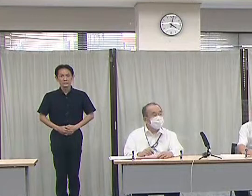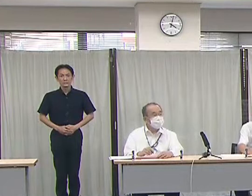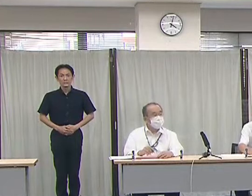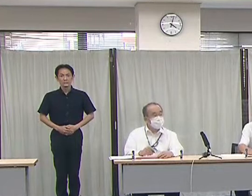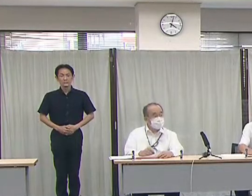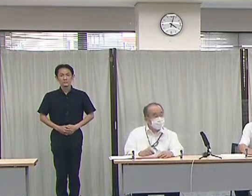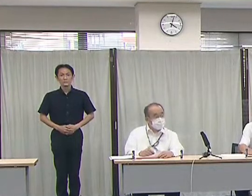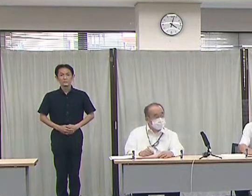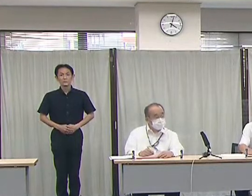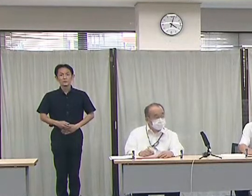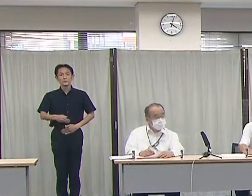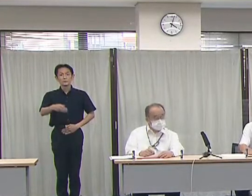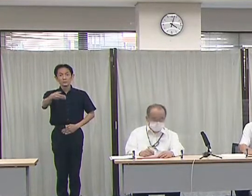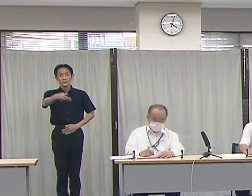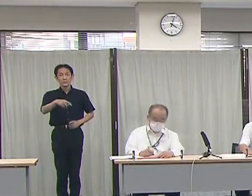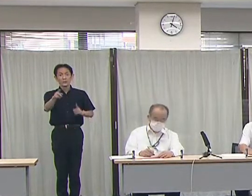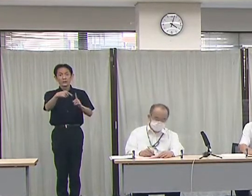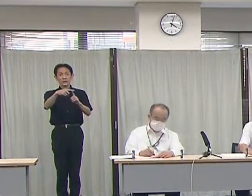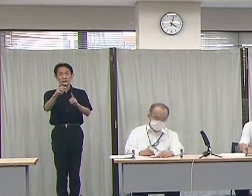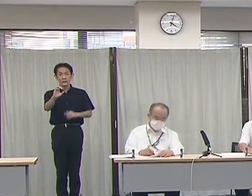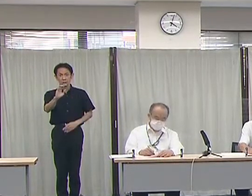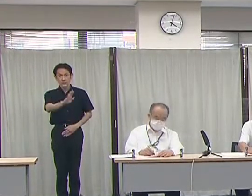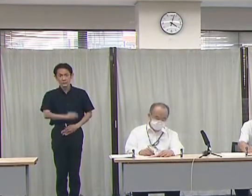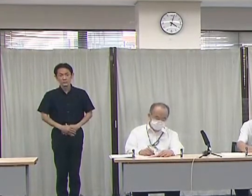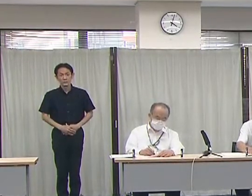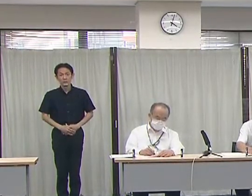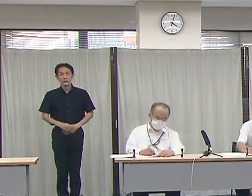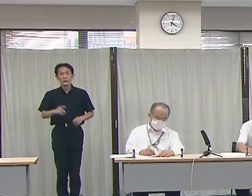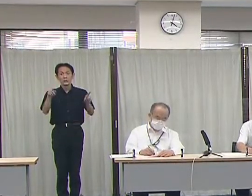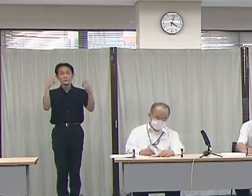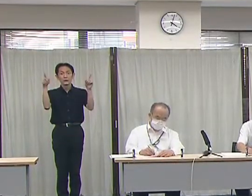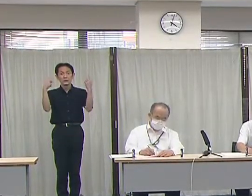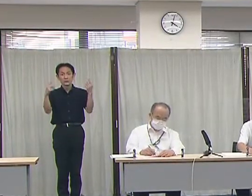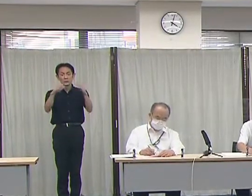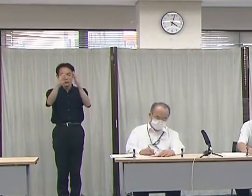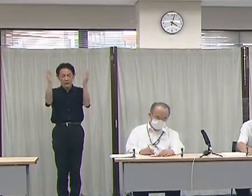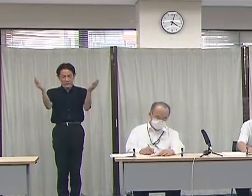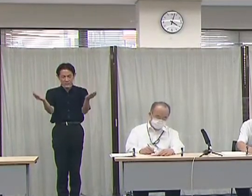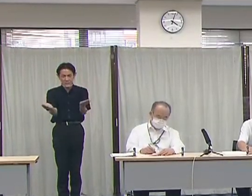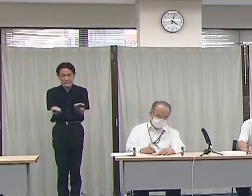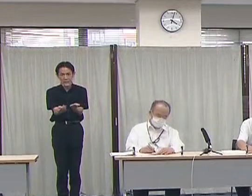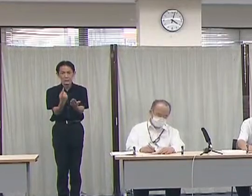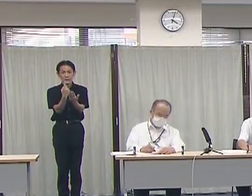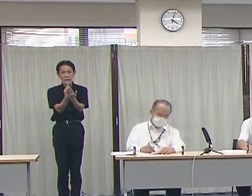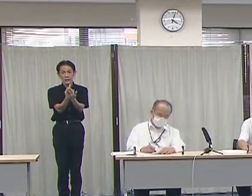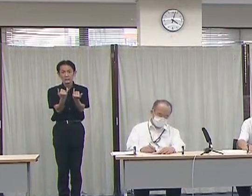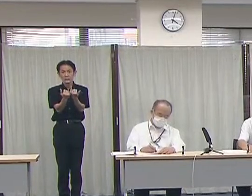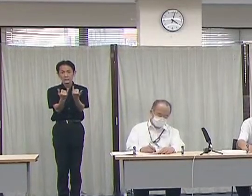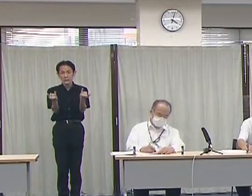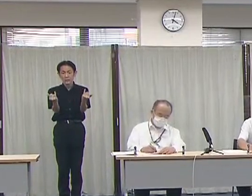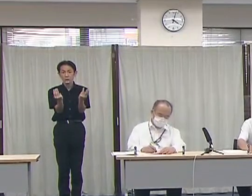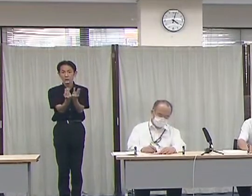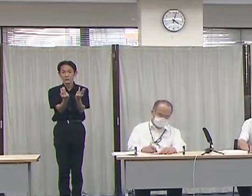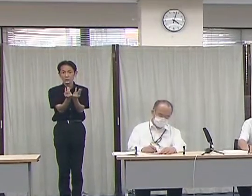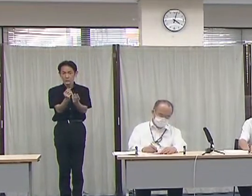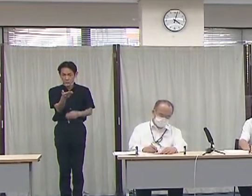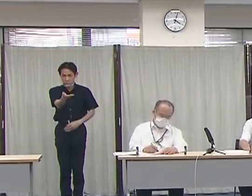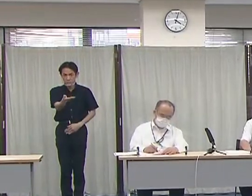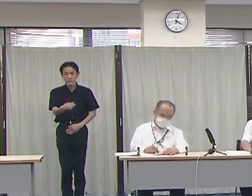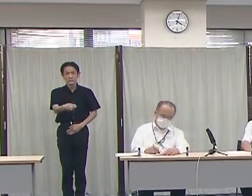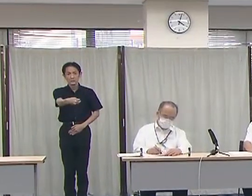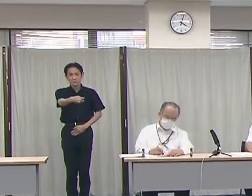KTF の了解です。よろしくお願いします。イベントの全体の参加者というのは何人ぐらいになり